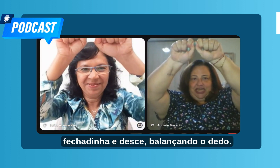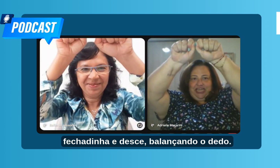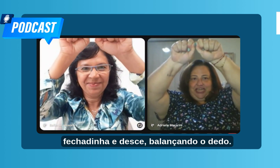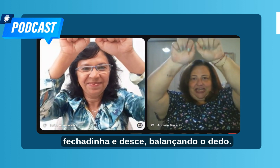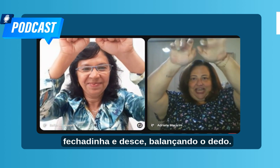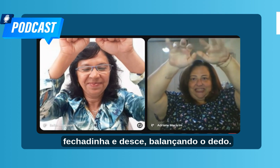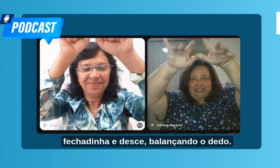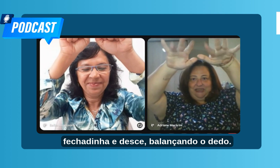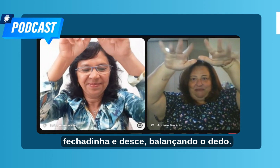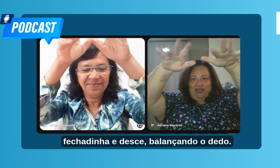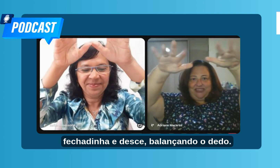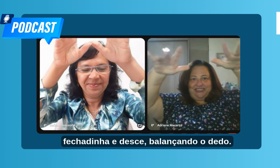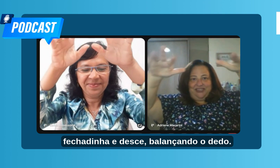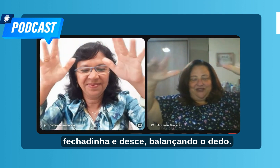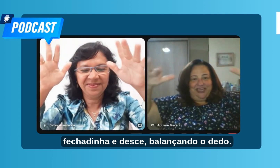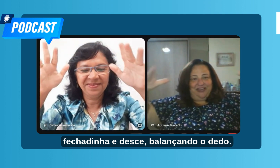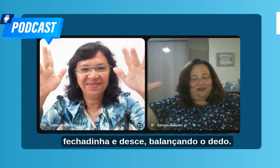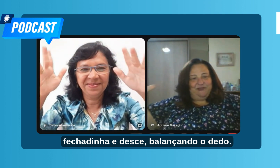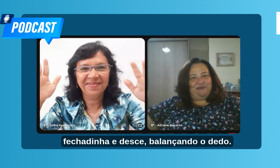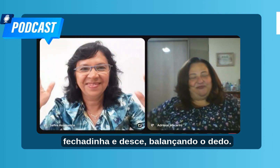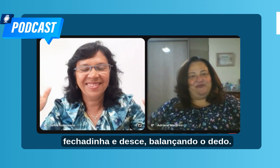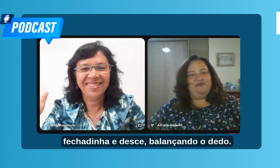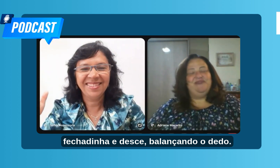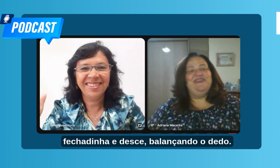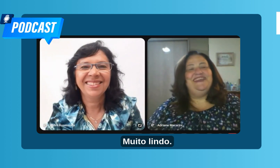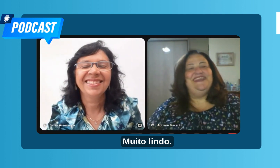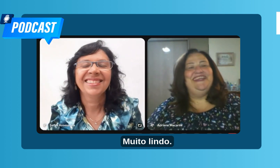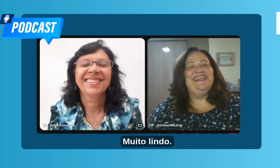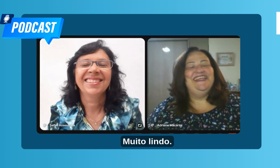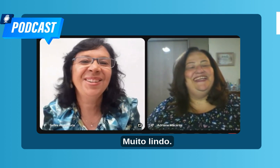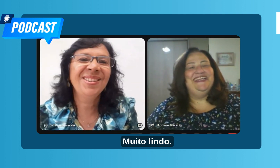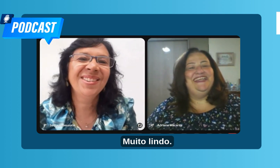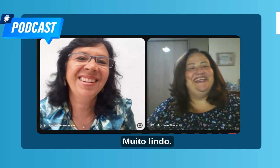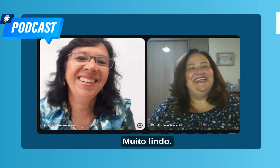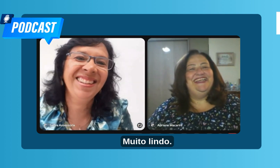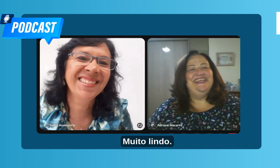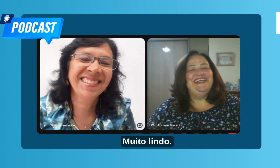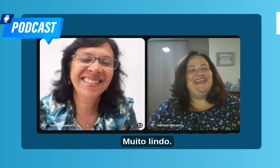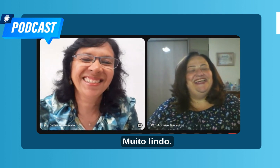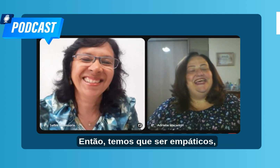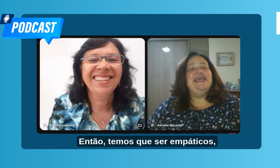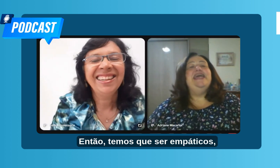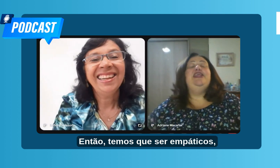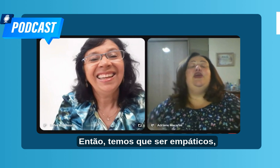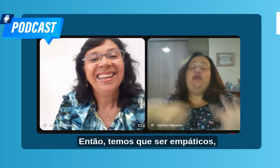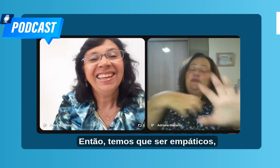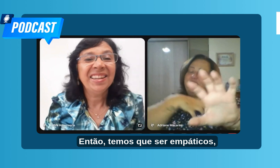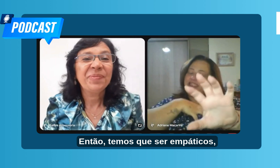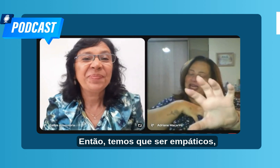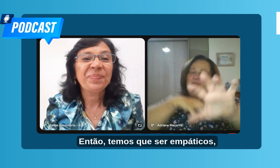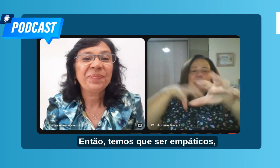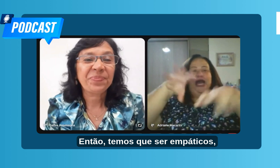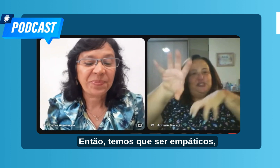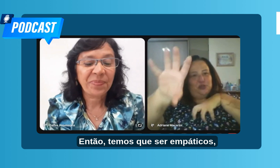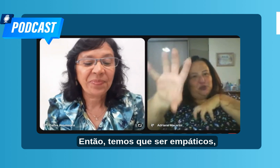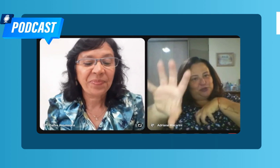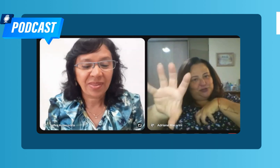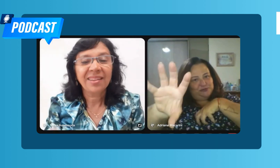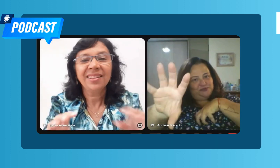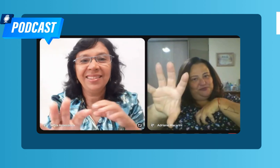e desce balançando o dedo. Muito lindo. Então, temos que ser empáticos,